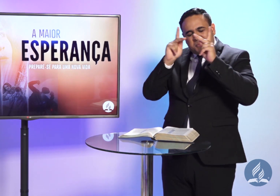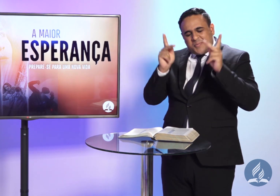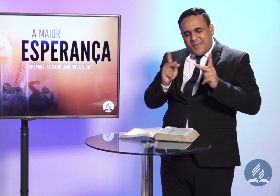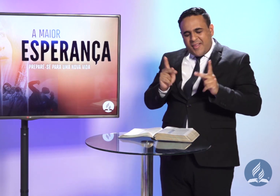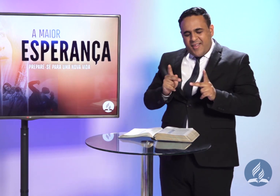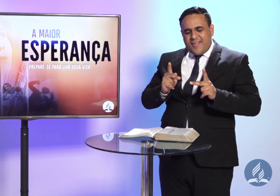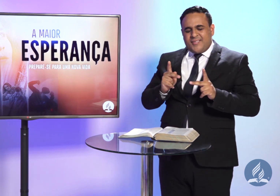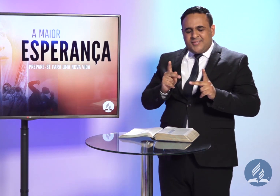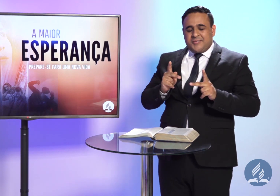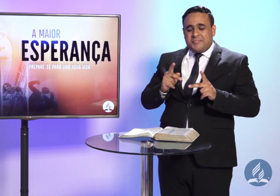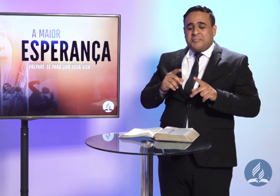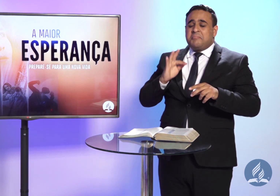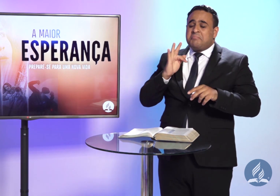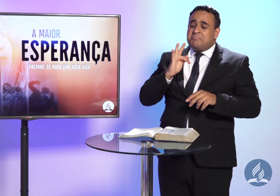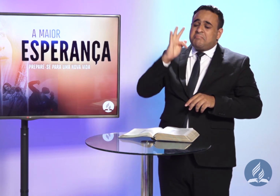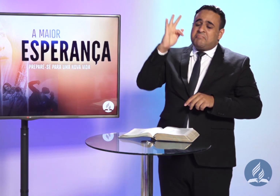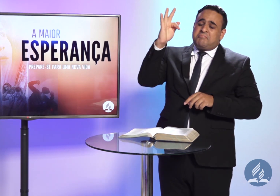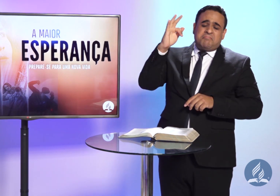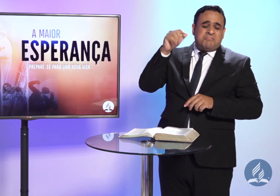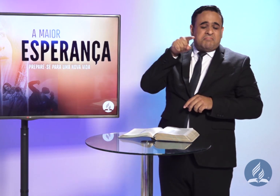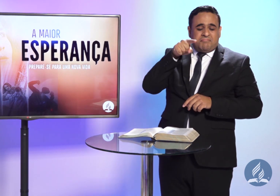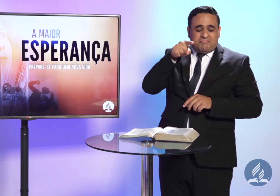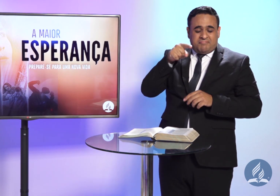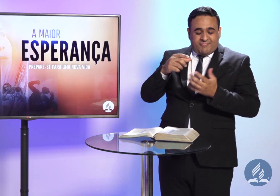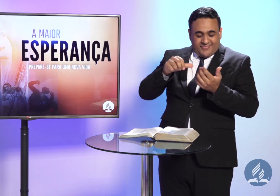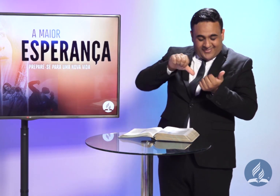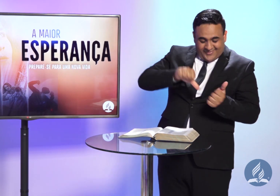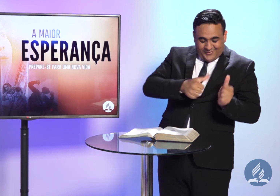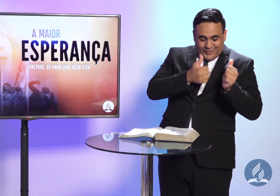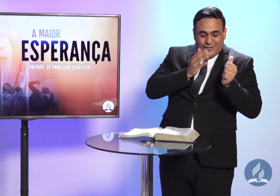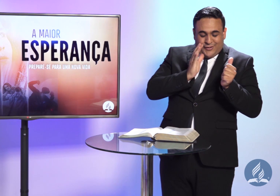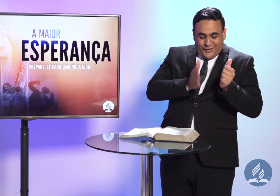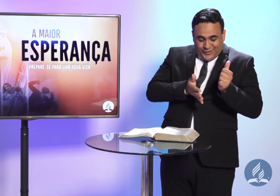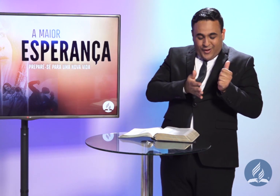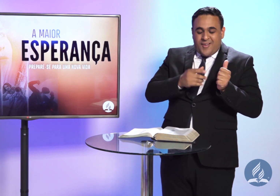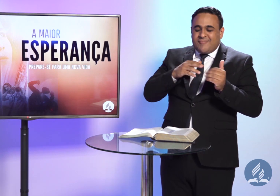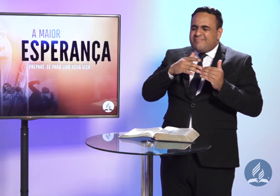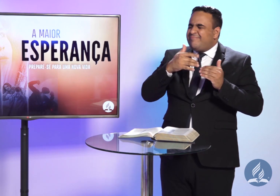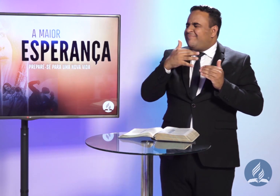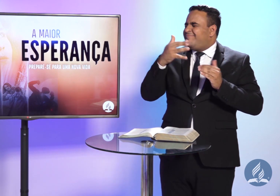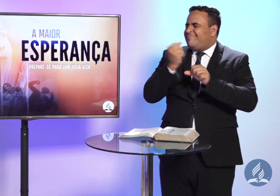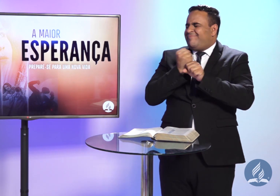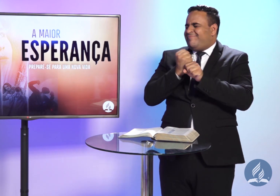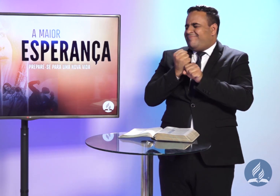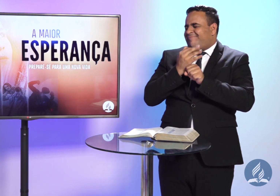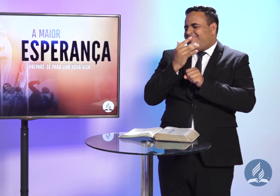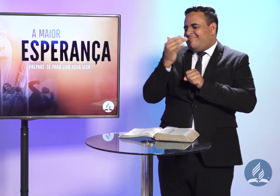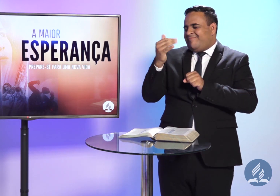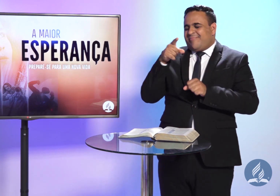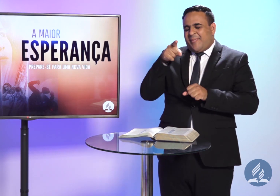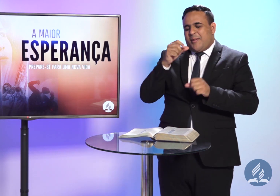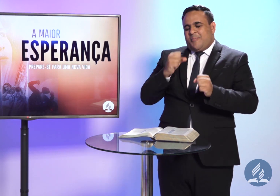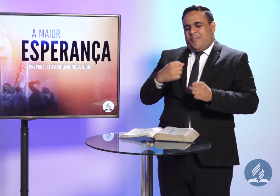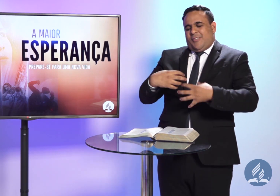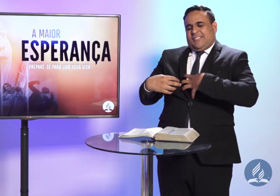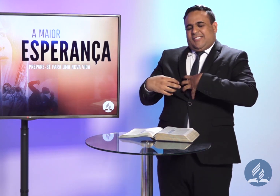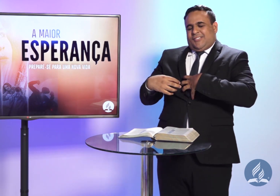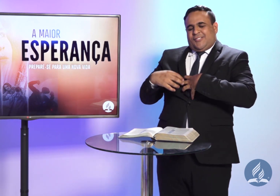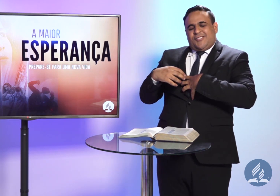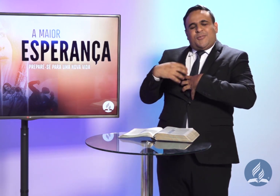vida deles e os cure para que eles tenham paz, para que eles sintam a verdadeira paz que vem de Jesus, para